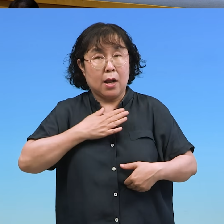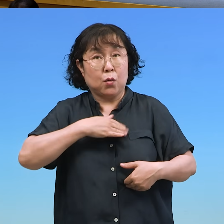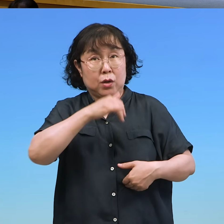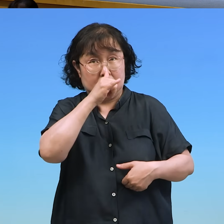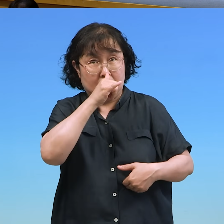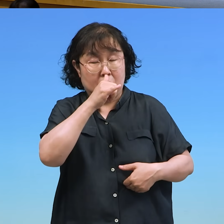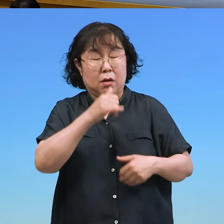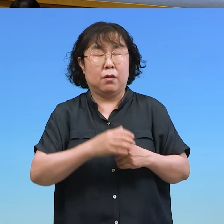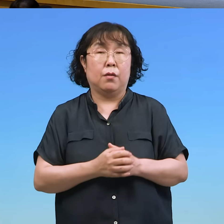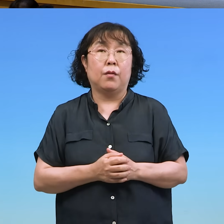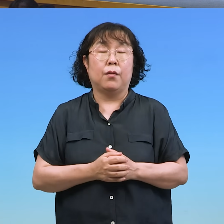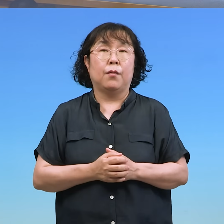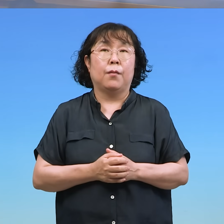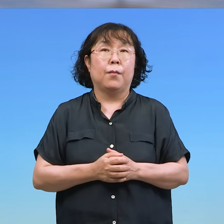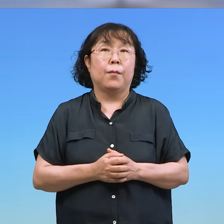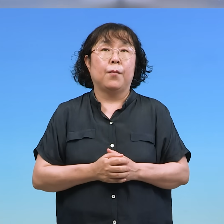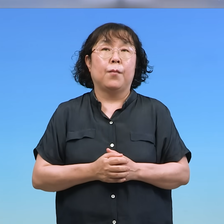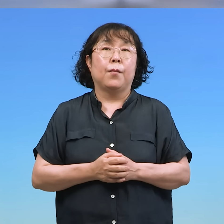희망.